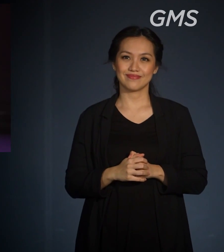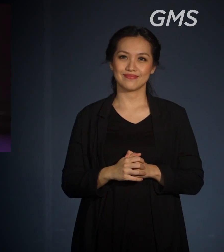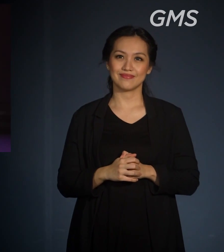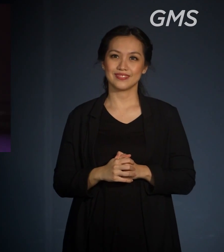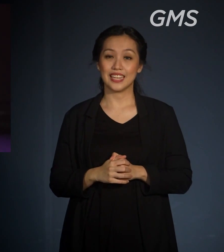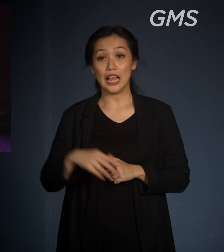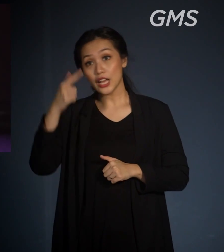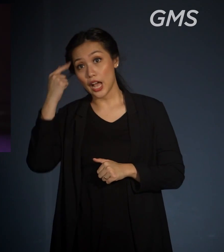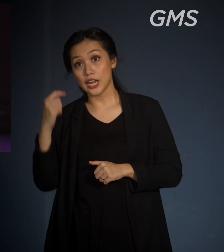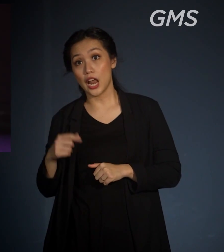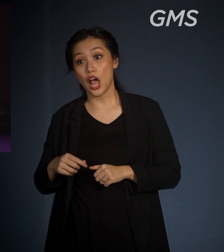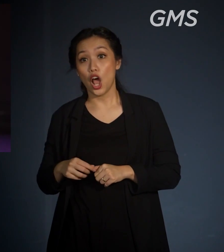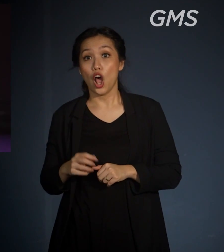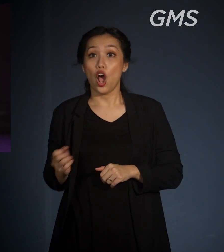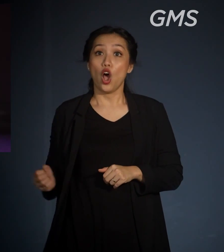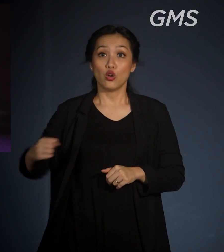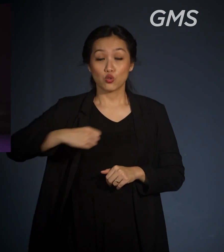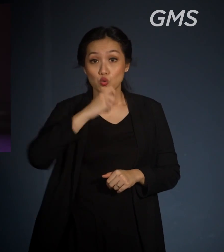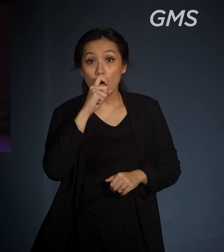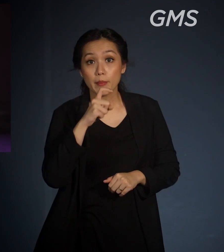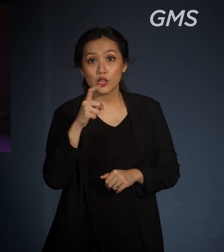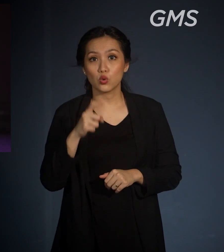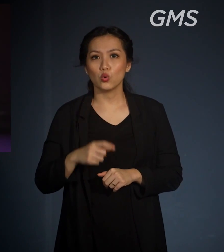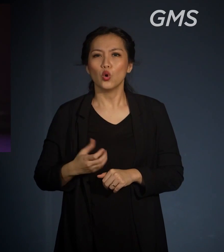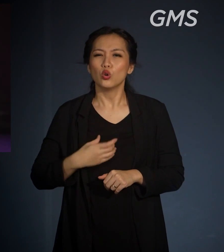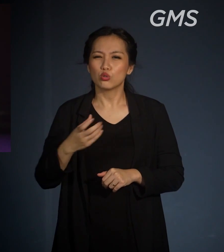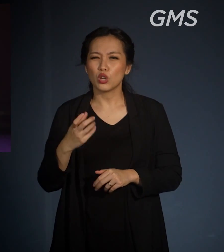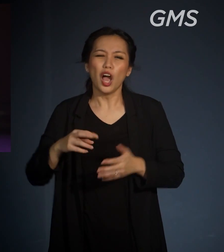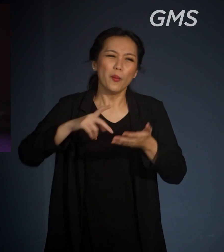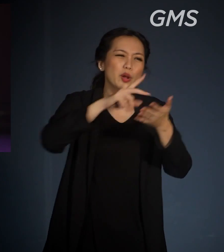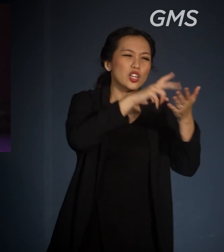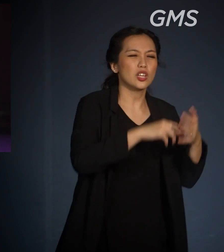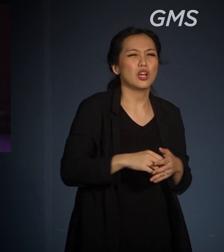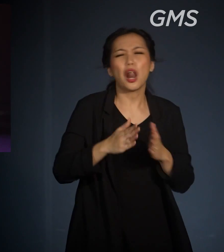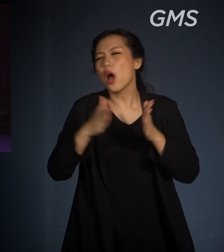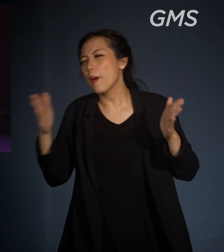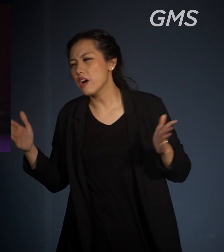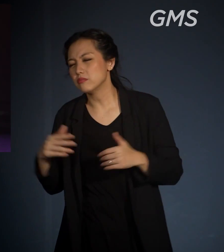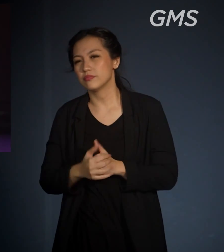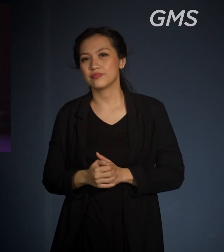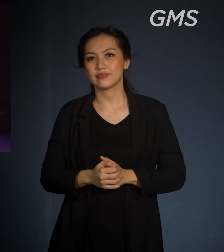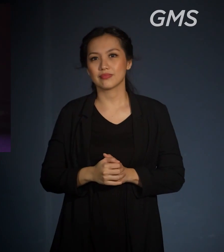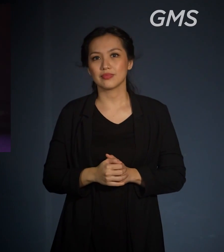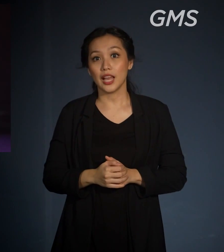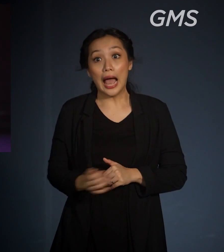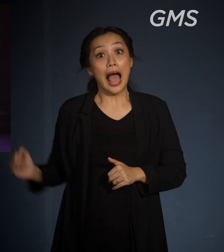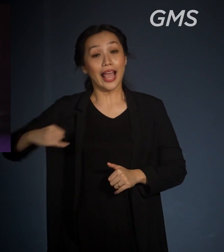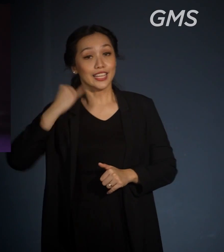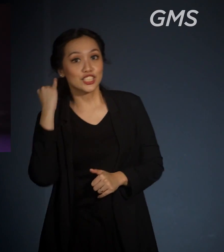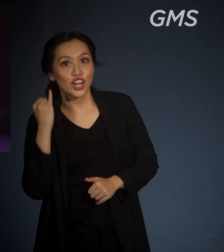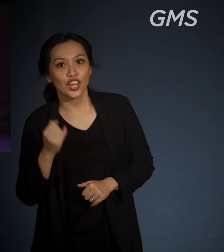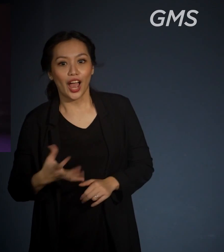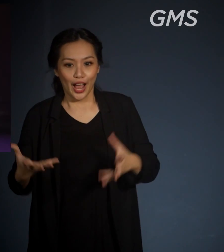suaminya itu harus bepergian beberapa dalam kurun waktu tertentu, saudara. Dia punya ide untuk apa